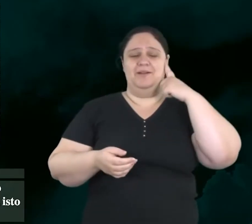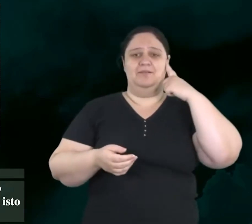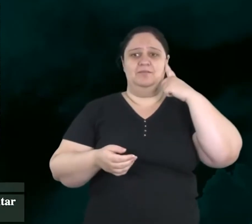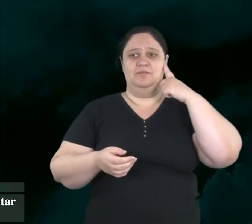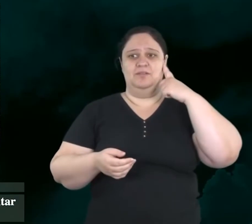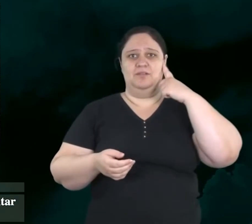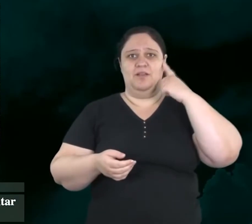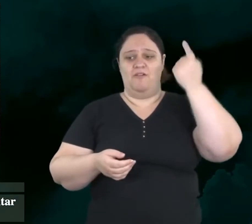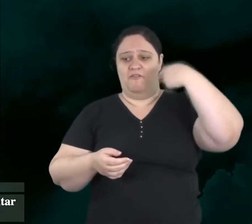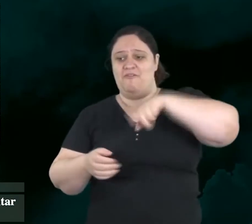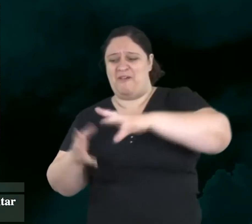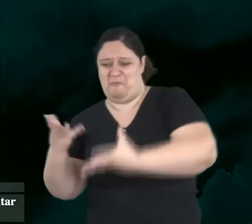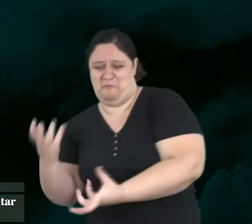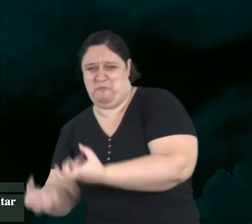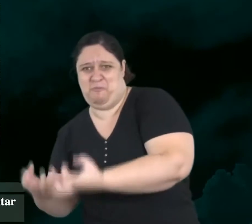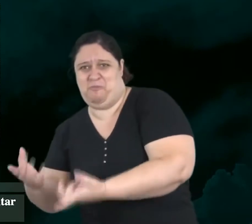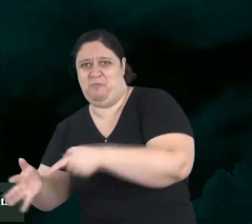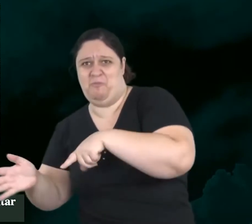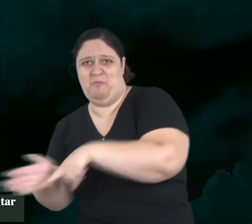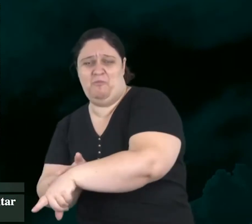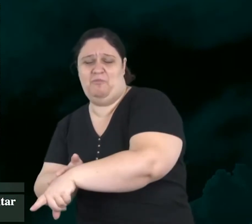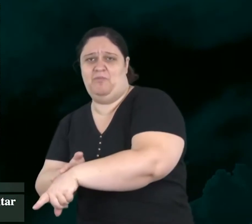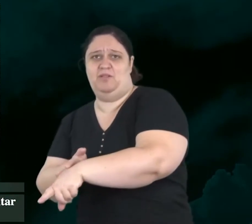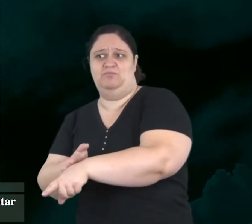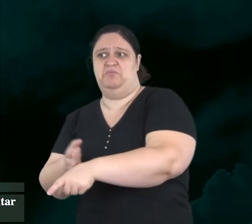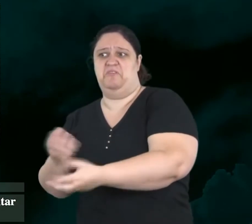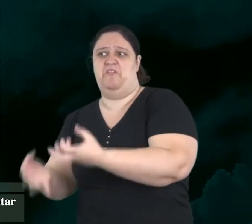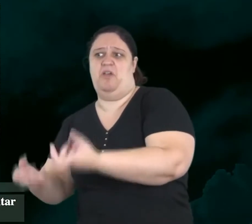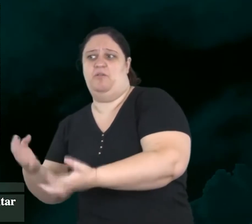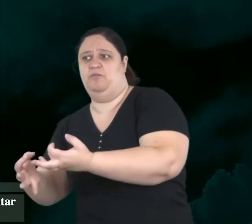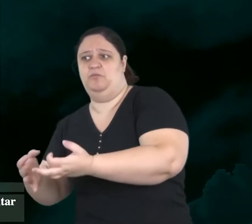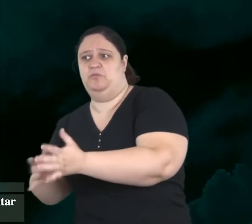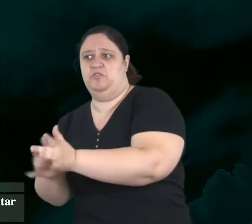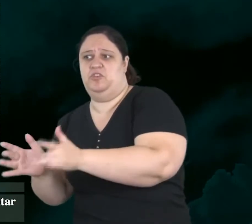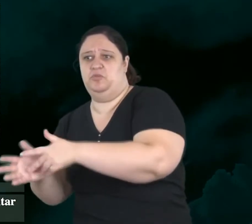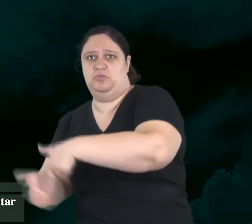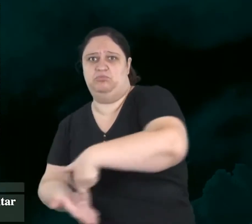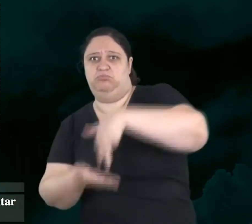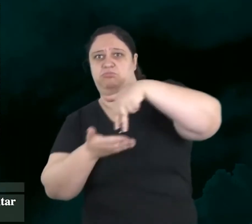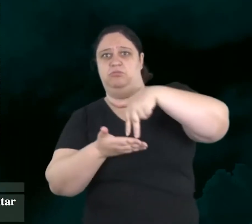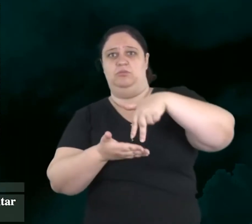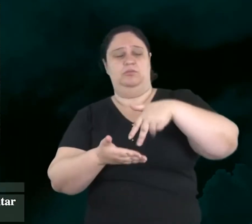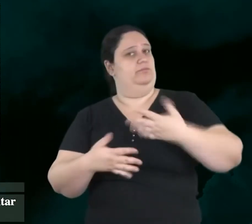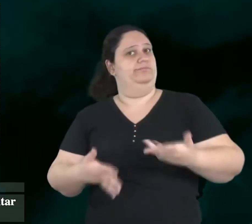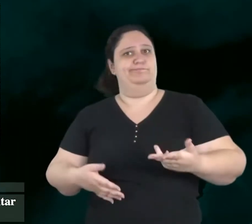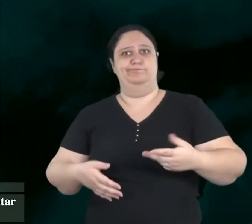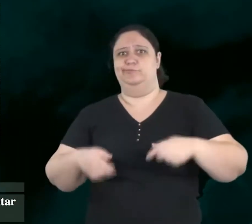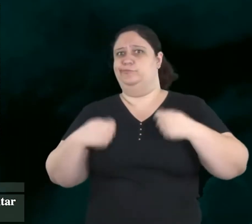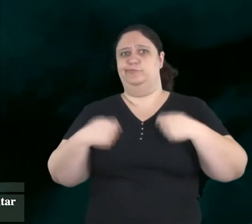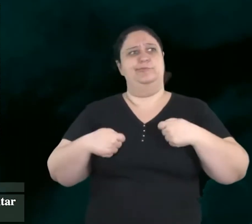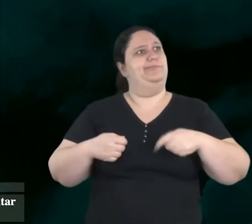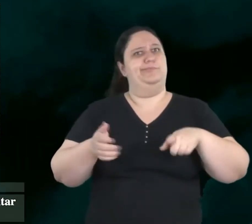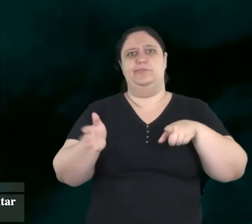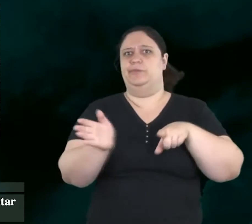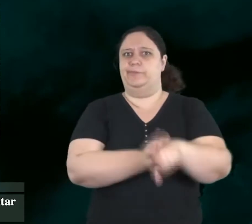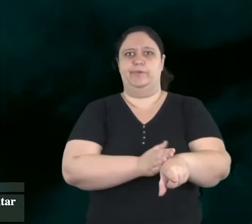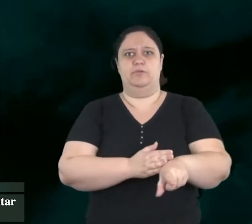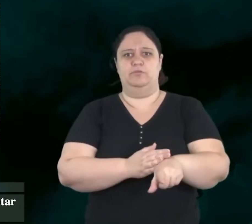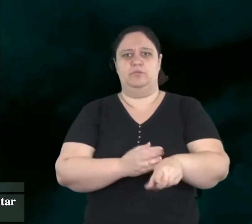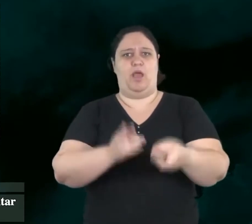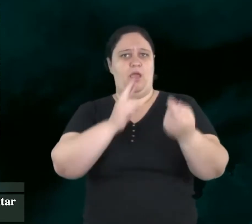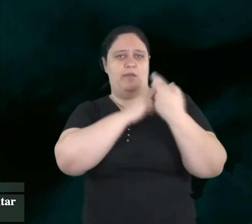é, para levantar Cristo dentre os mortos. Não cabe a nós fazer isso, não cabe a